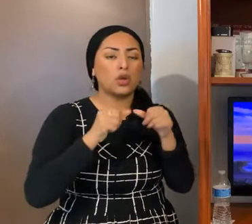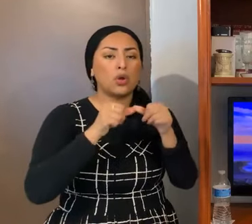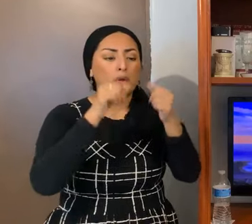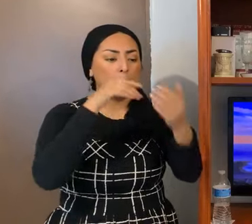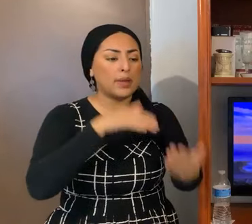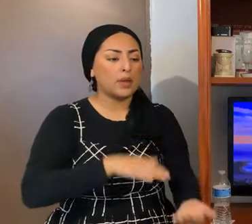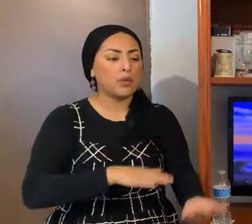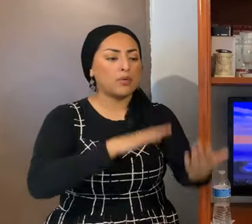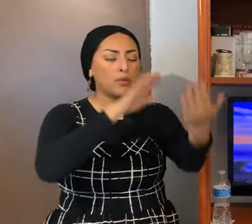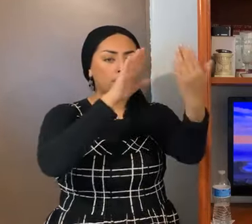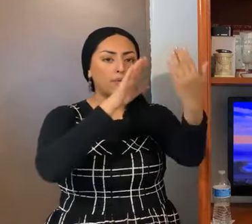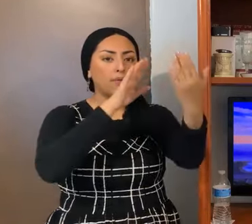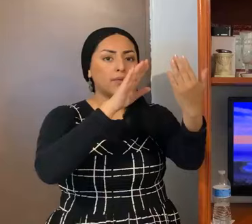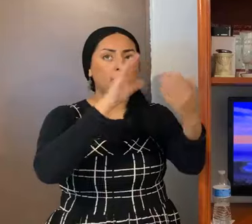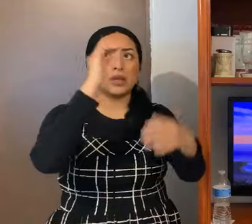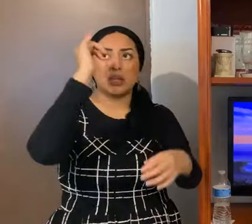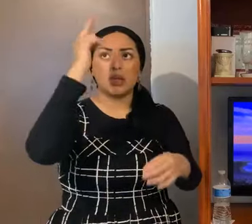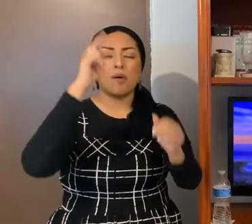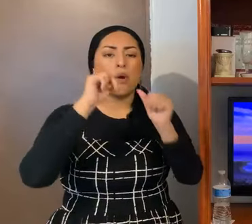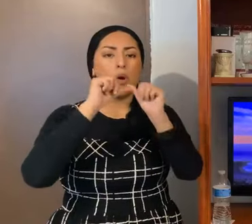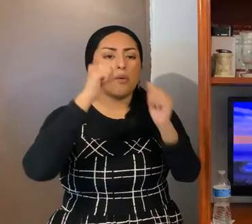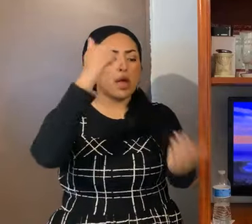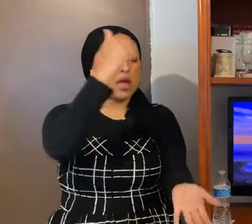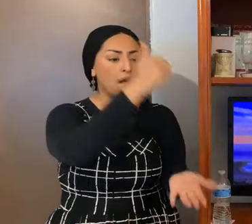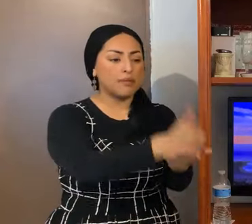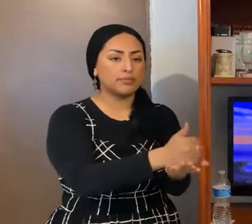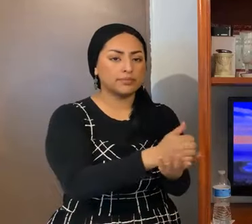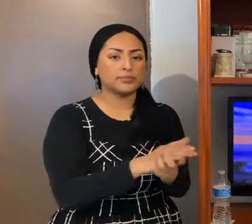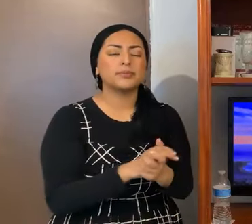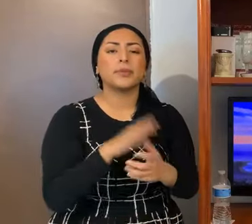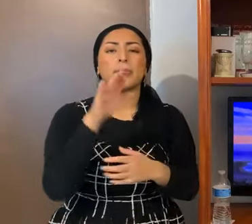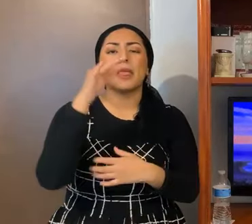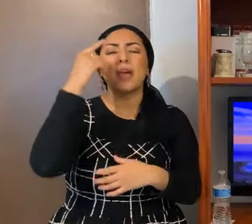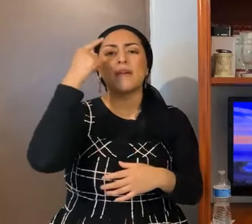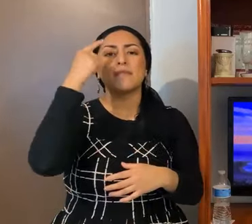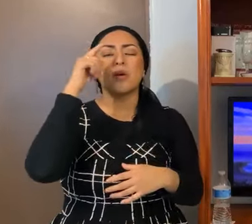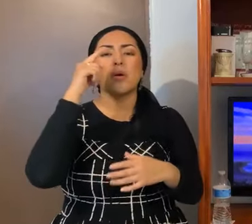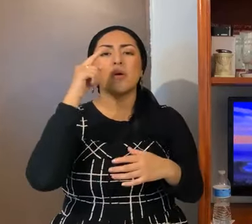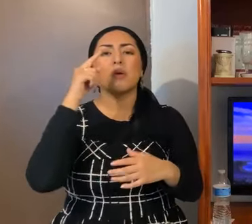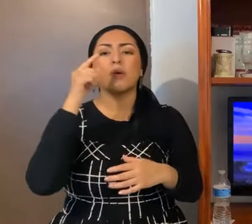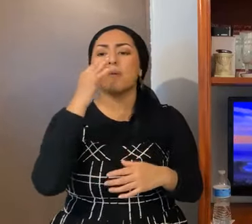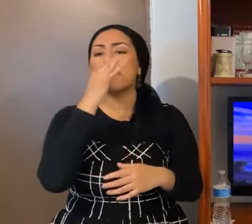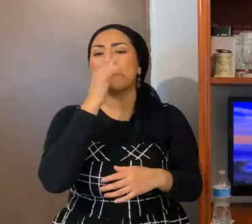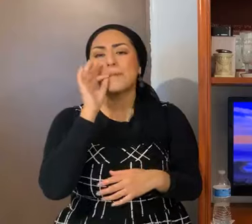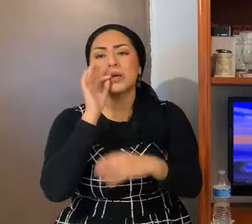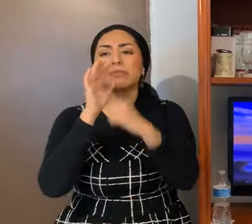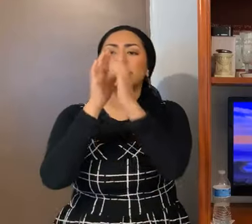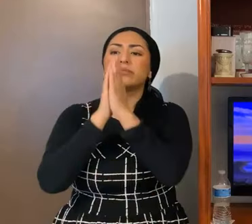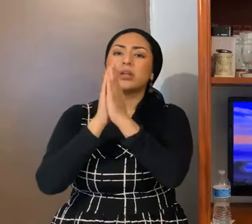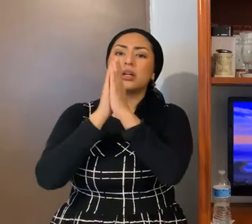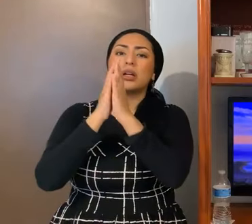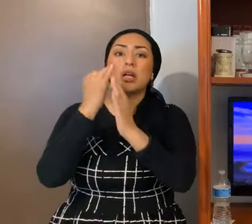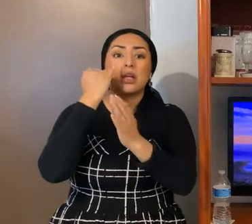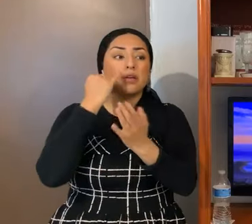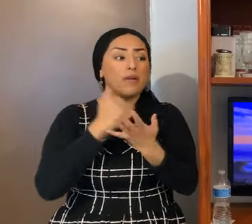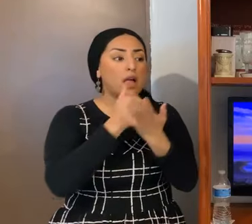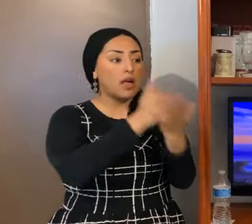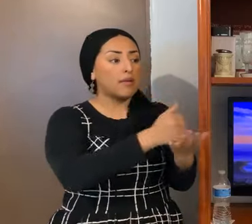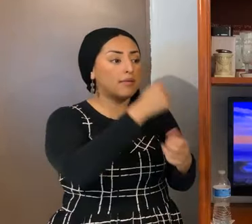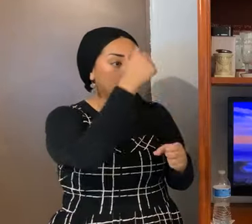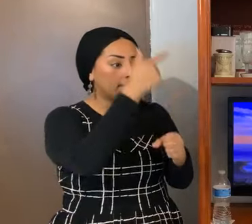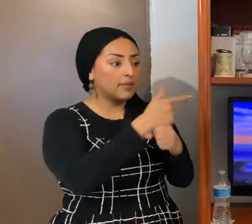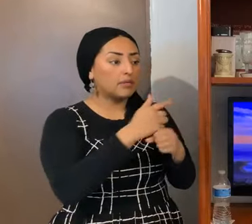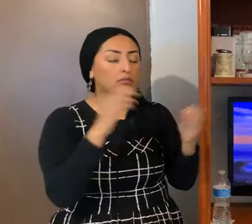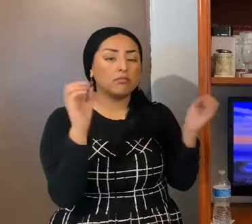de ti, y el esplendor de Yahweh será tu retaguardia. ¿De qué sirve orar y ayunar si al hermano le damos la espalda? Si no estamos